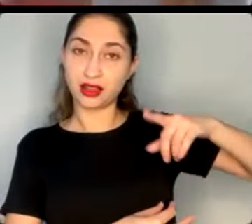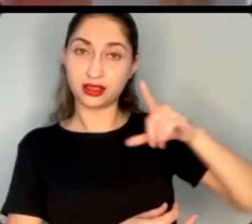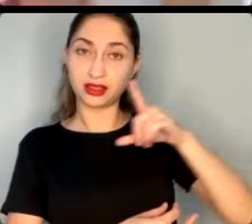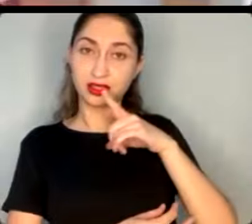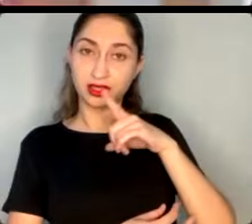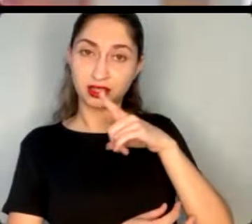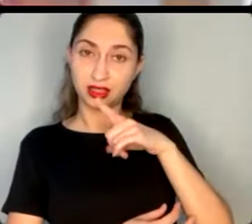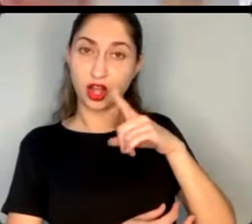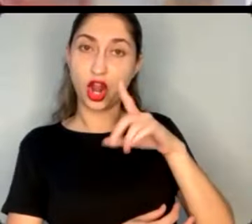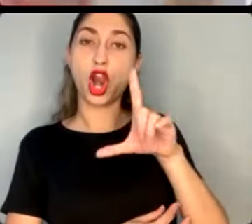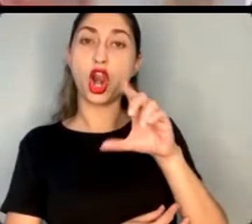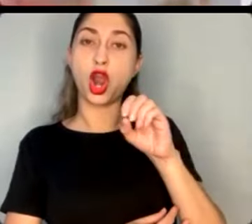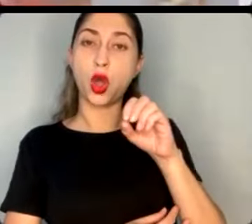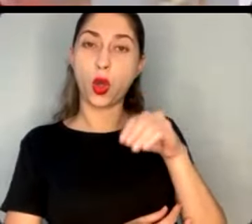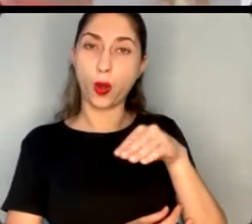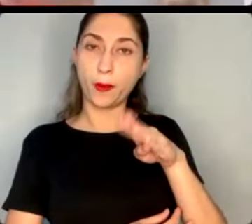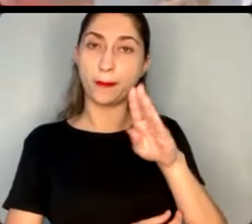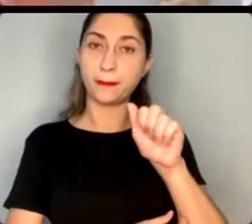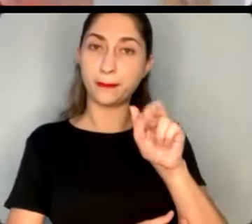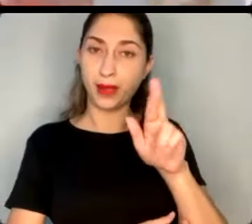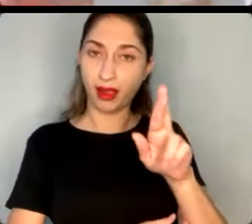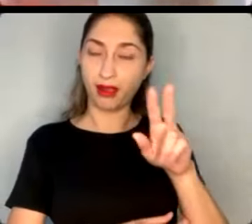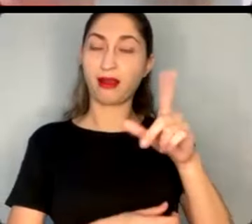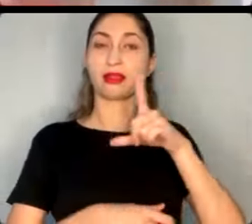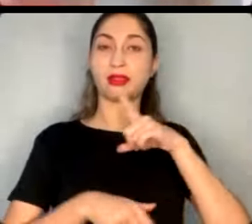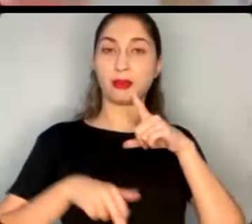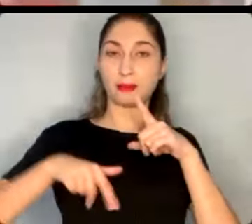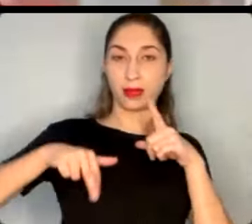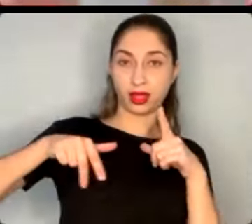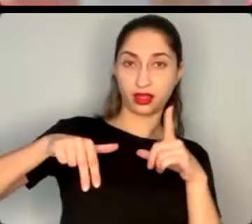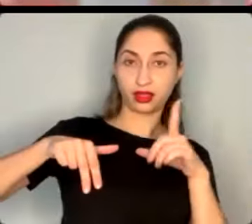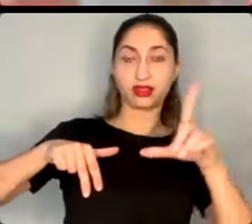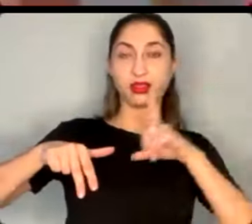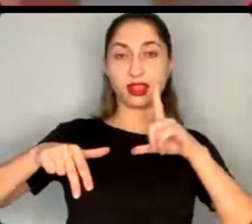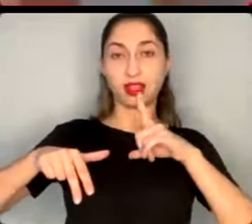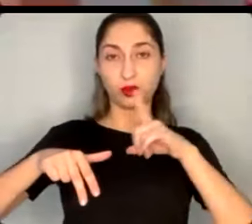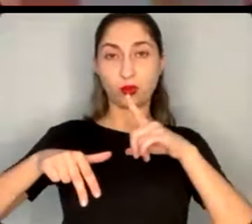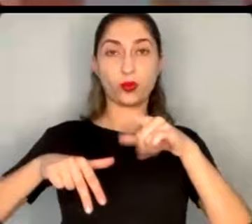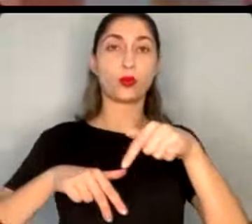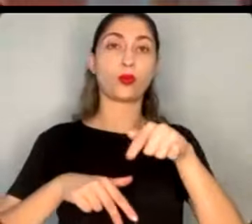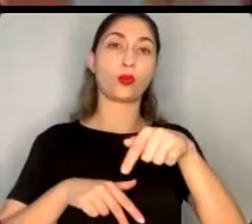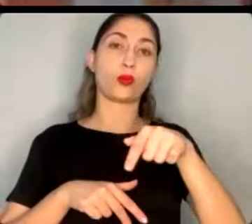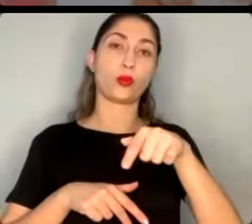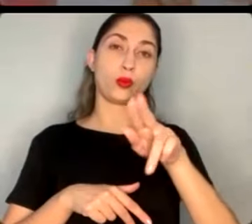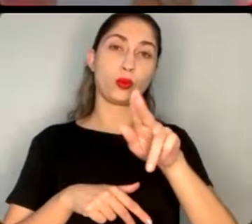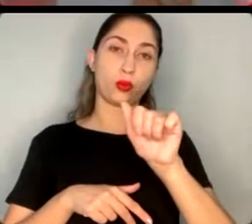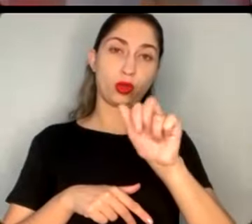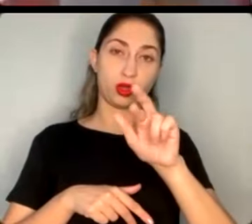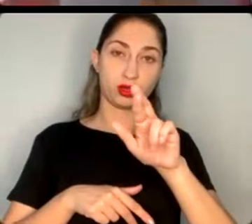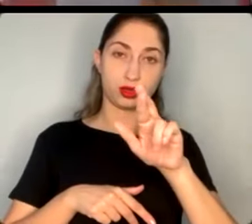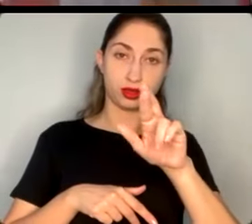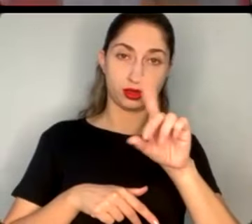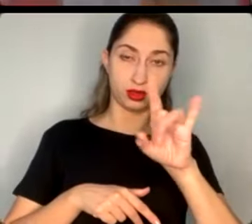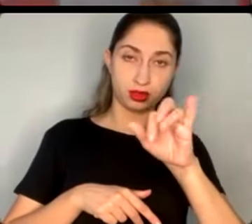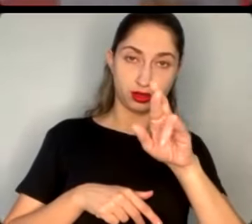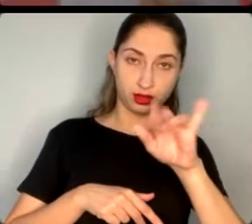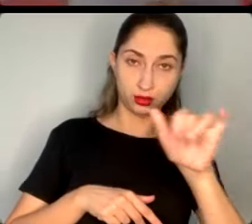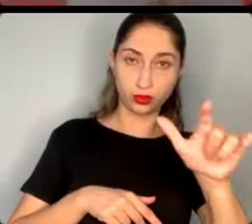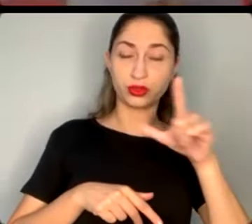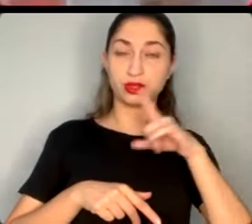coluna lombar, as pernas e o quadril, e acima você vai ter o pescoço e a cabeça. Então,